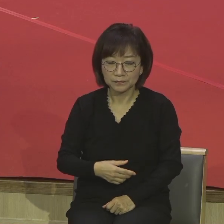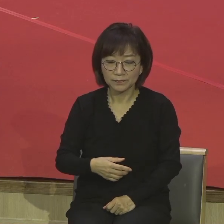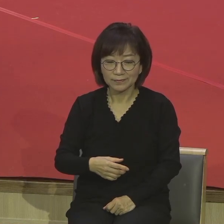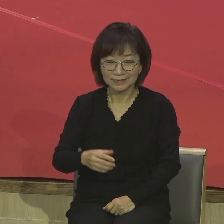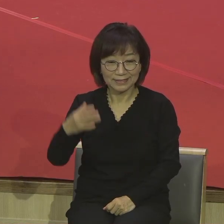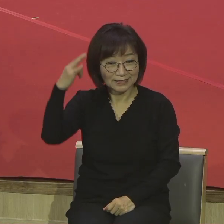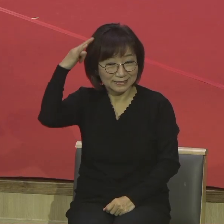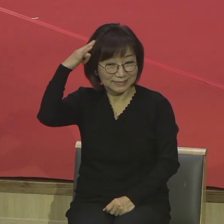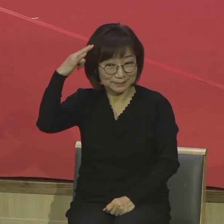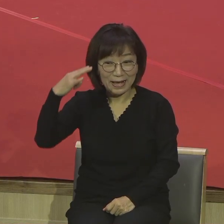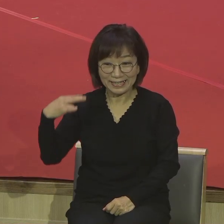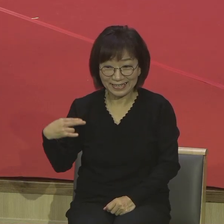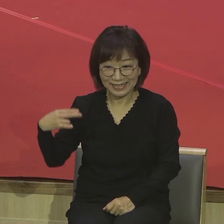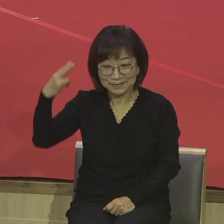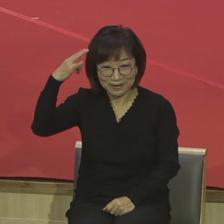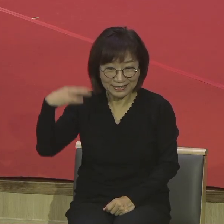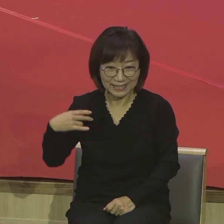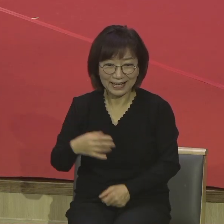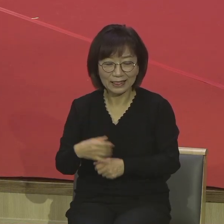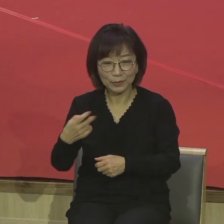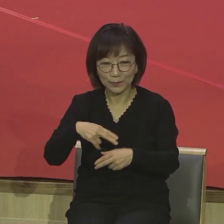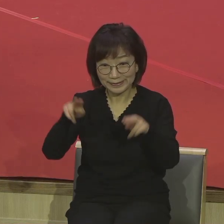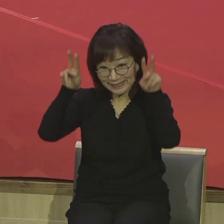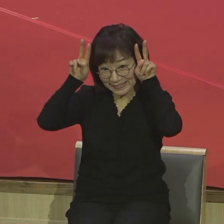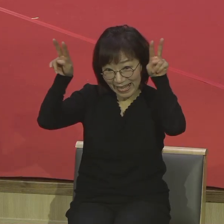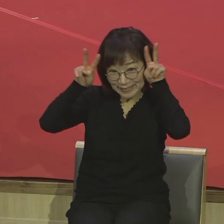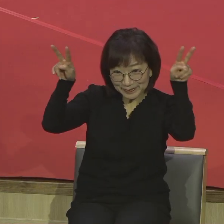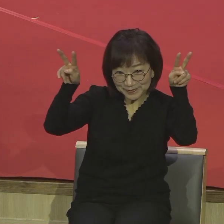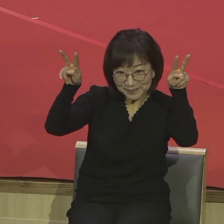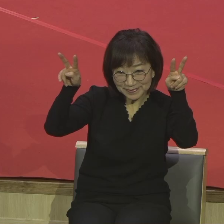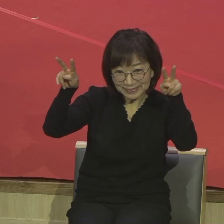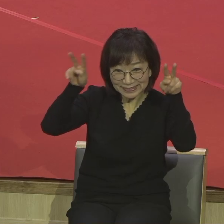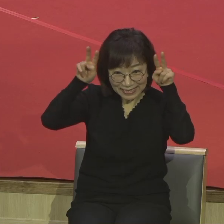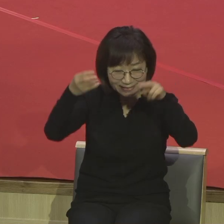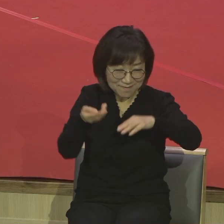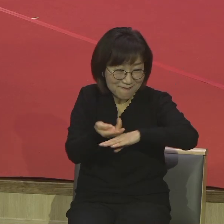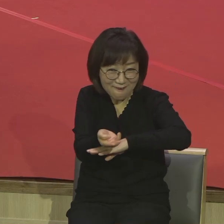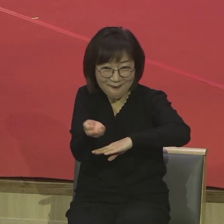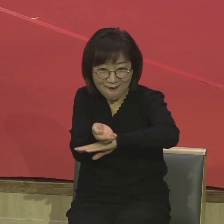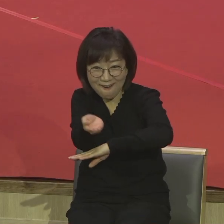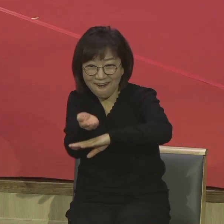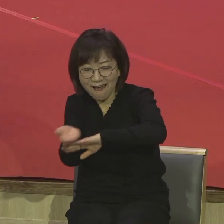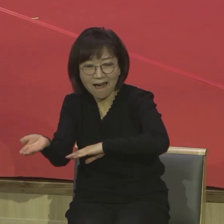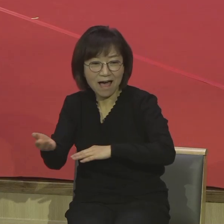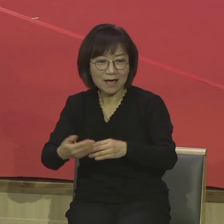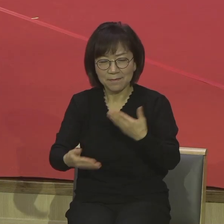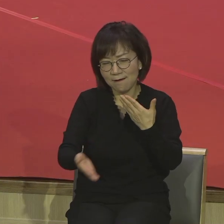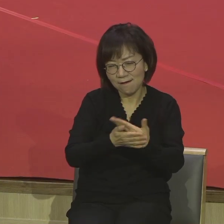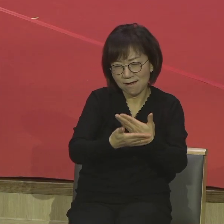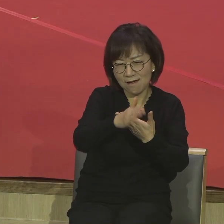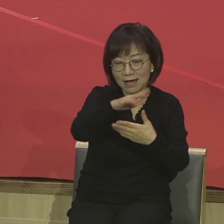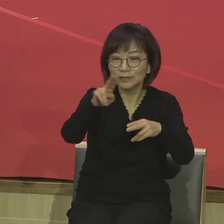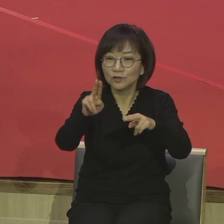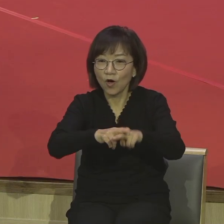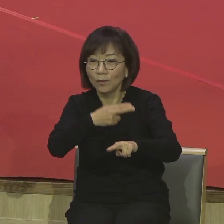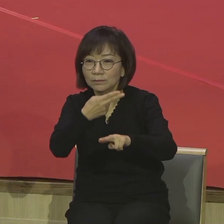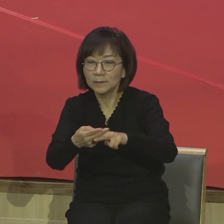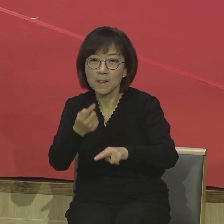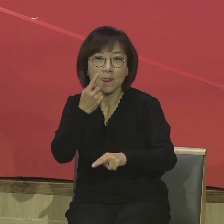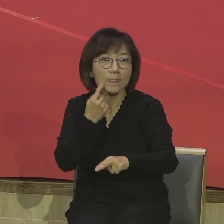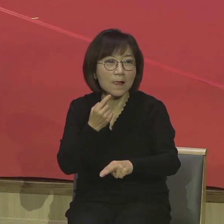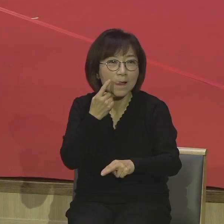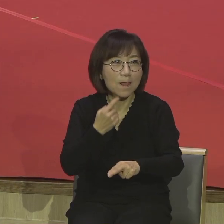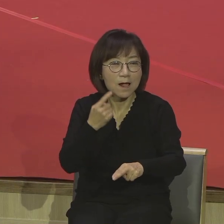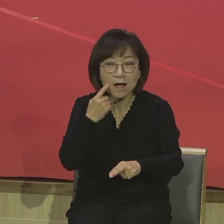동방박사, 산타크로스, 루돌프 사슴코 뭐 이런 이 화이트 크리스마스 성탄 장식, 이것으로서